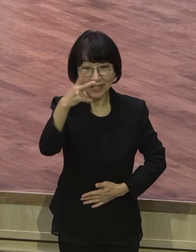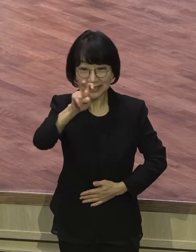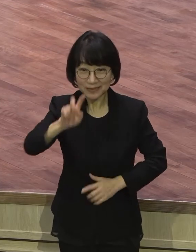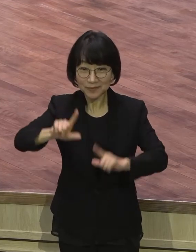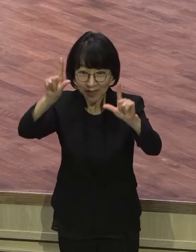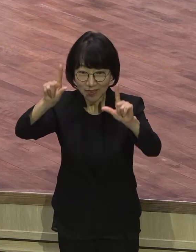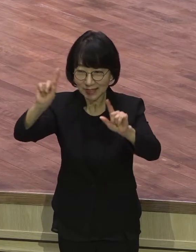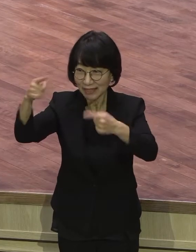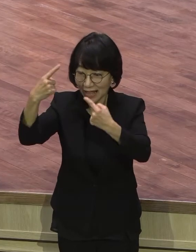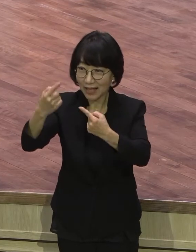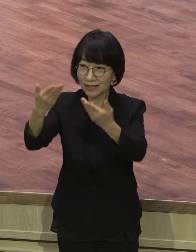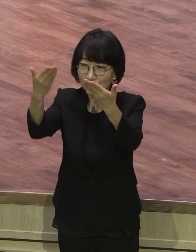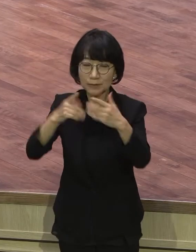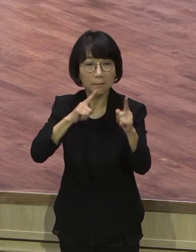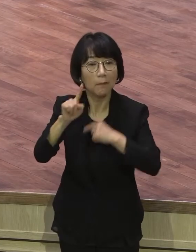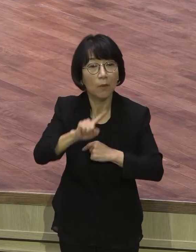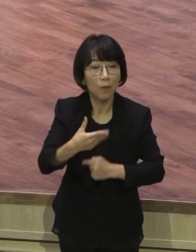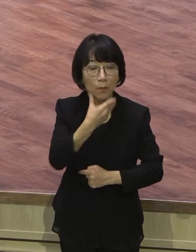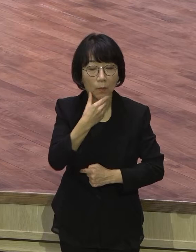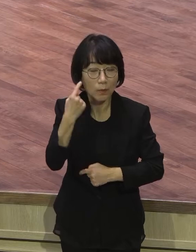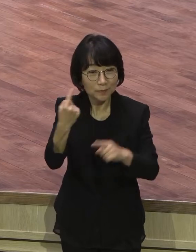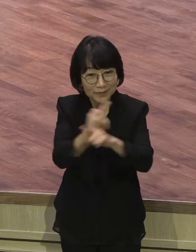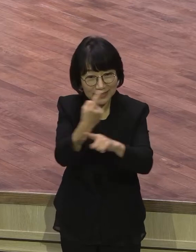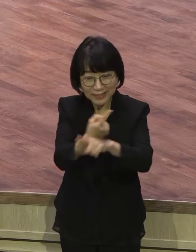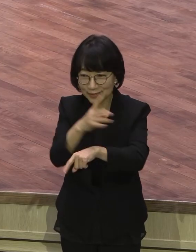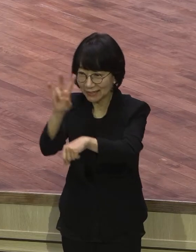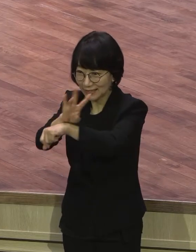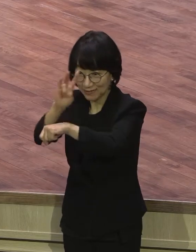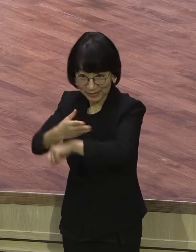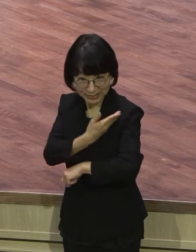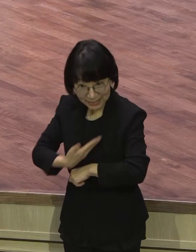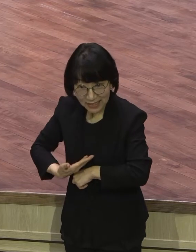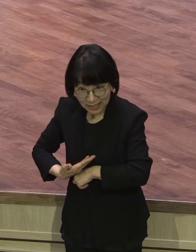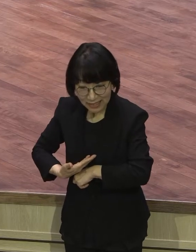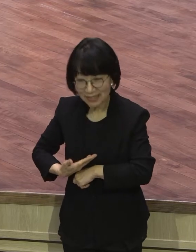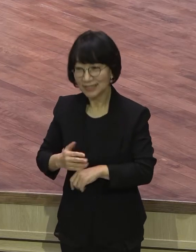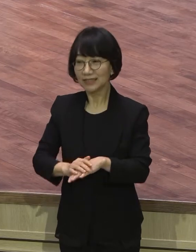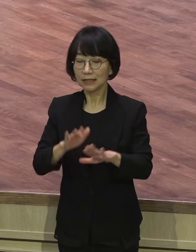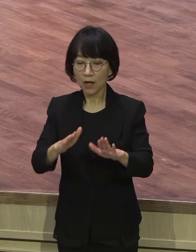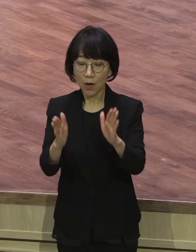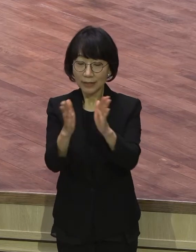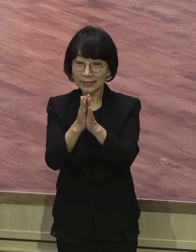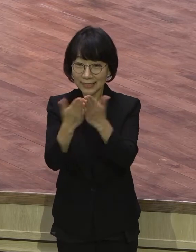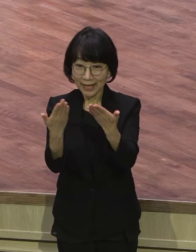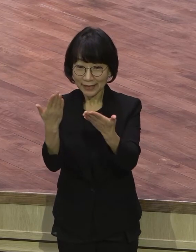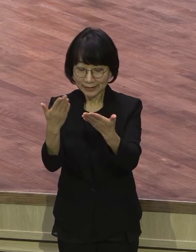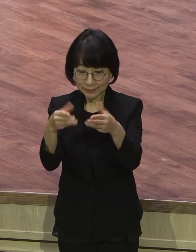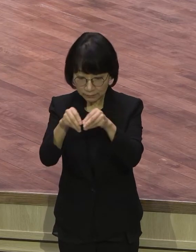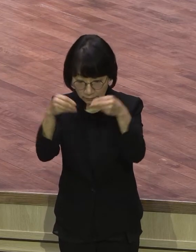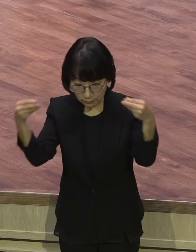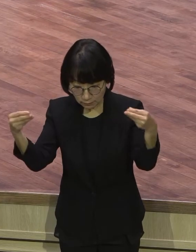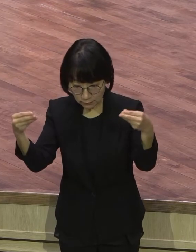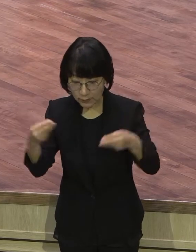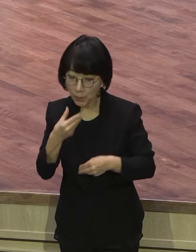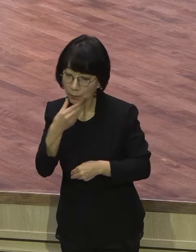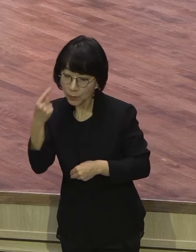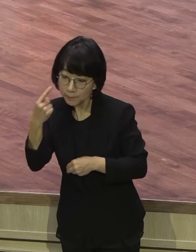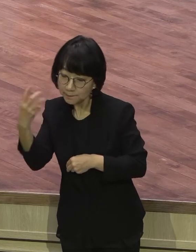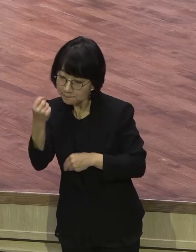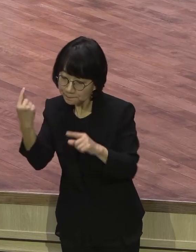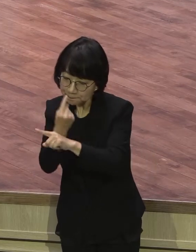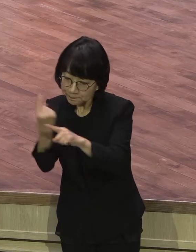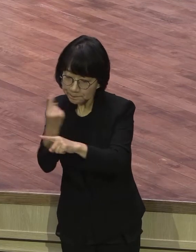하나님 주신 말씀이 뭡니까? 복음 치유와 입사 제자. 그리고 이 책 속에 복음으로